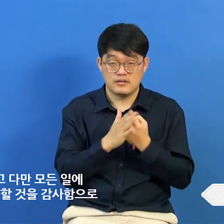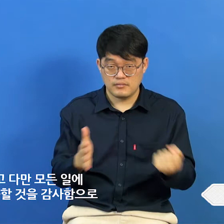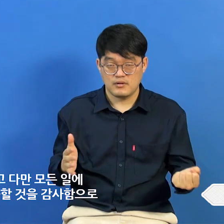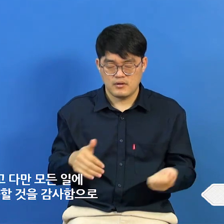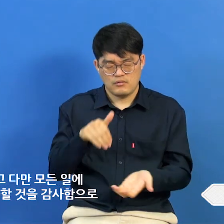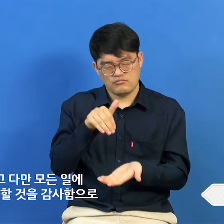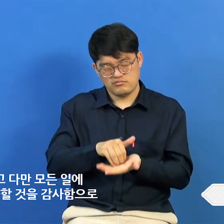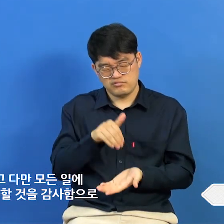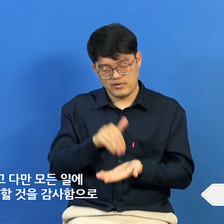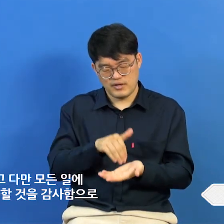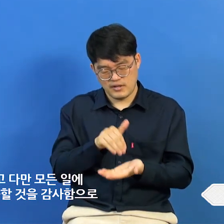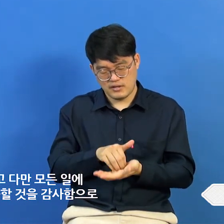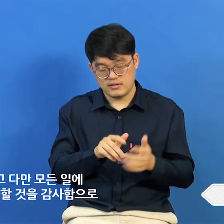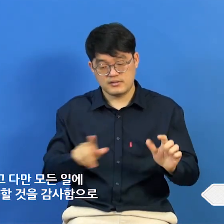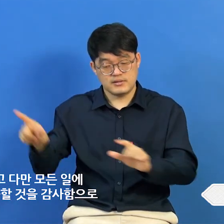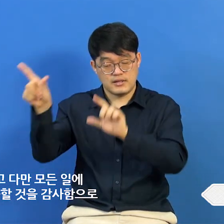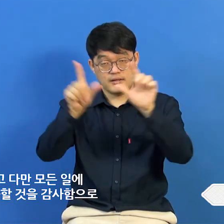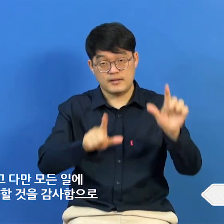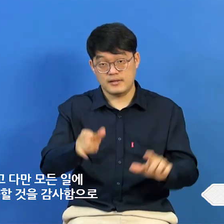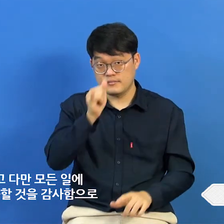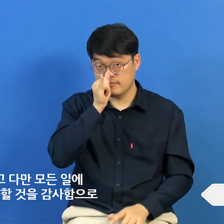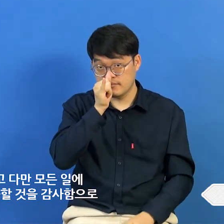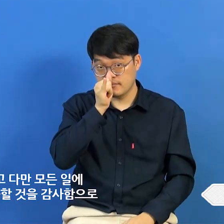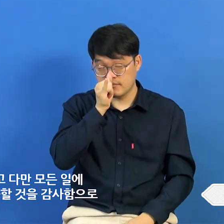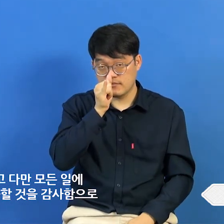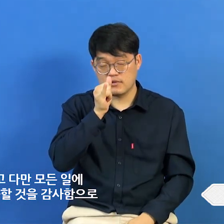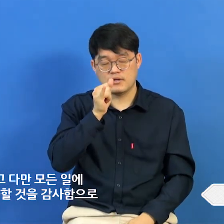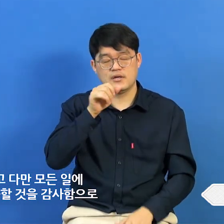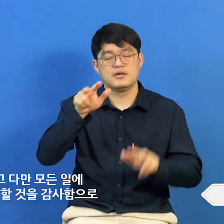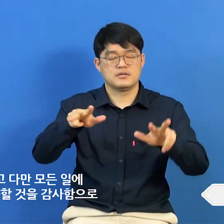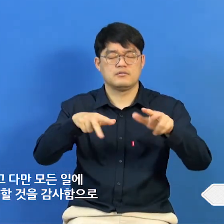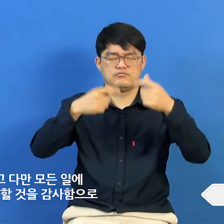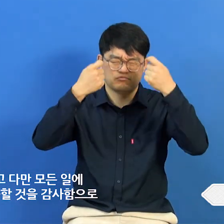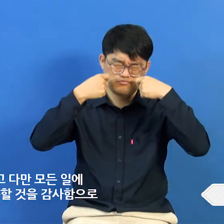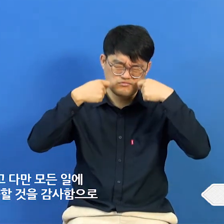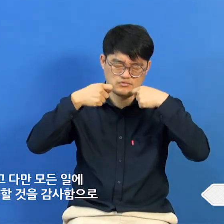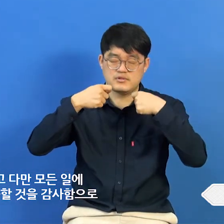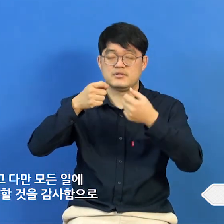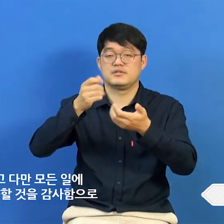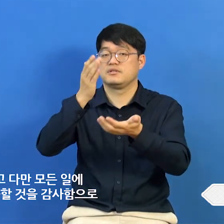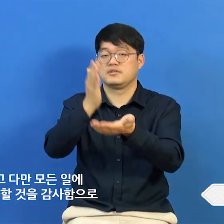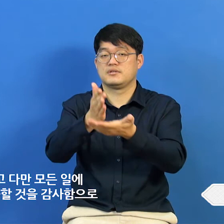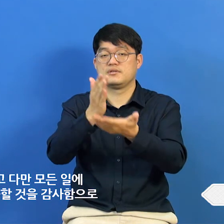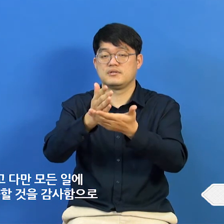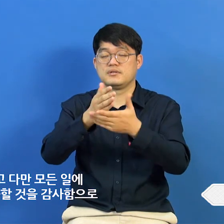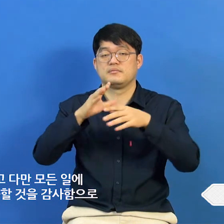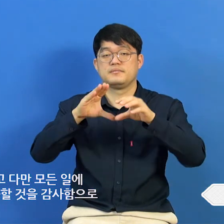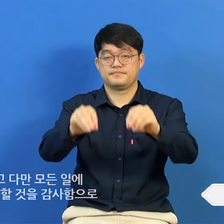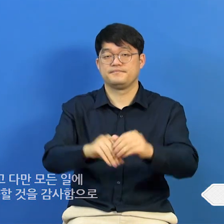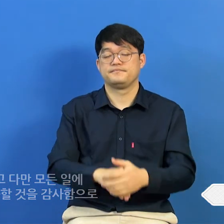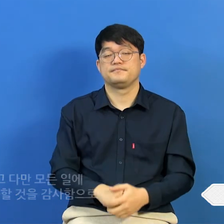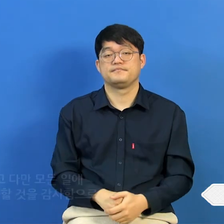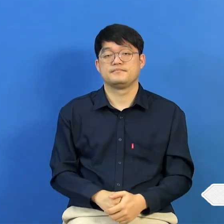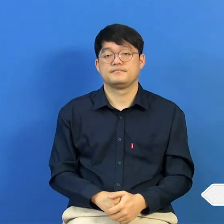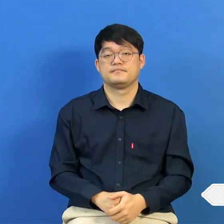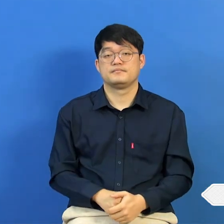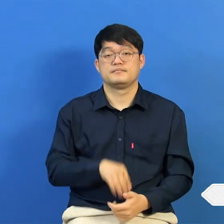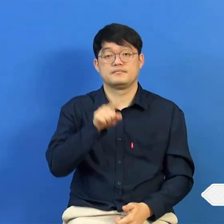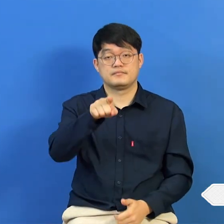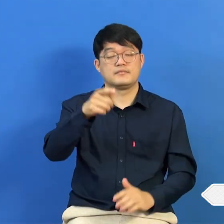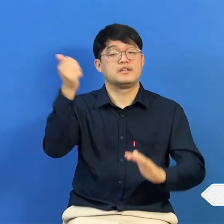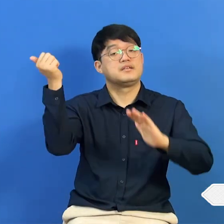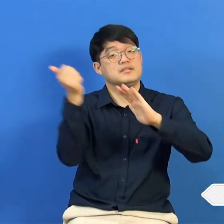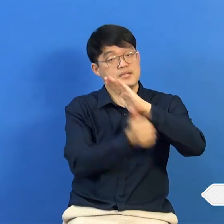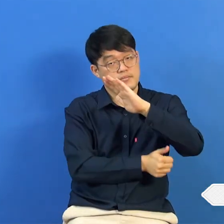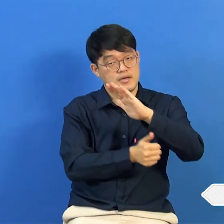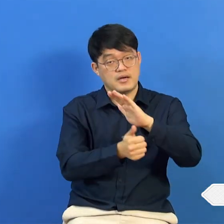분들이 있습니까? 그만 우십시오. 이제 그만 우십시오. 그 실패가